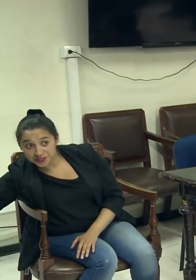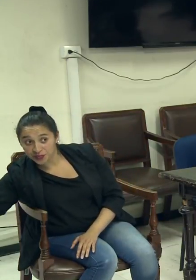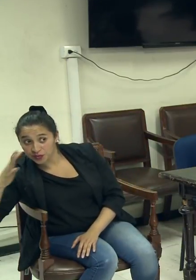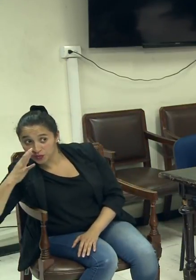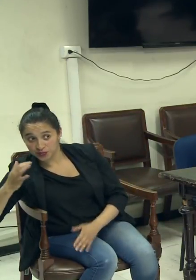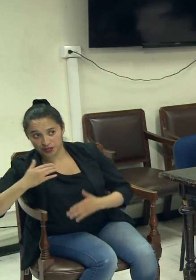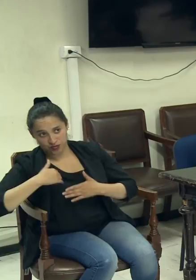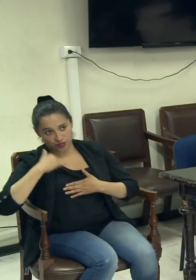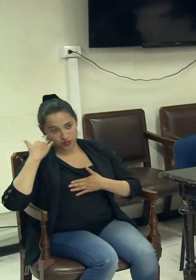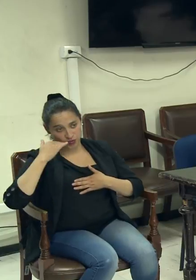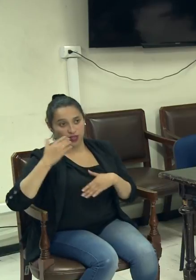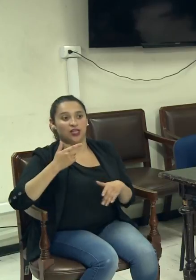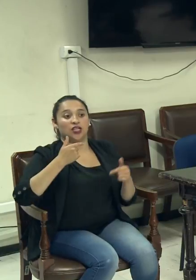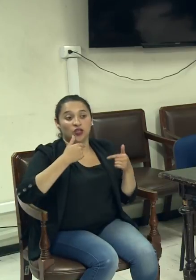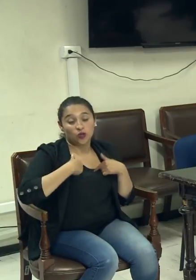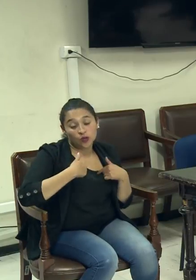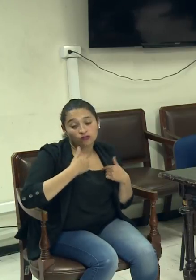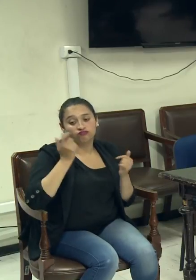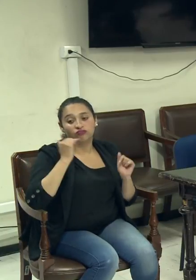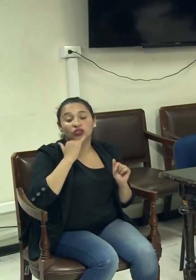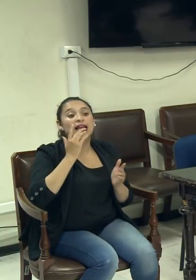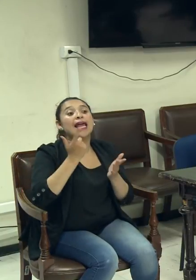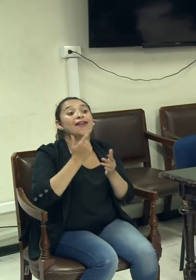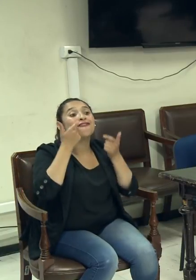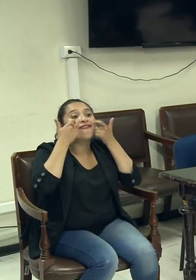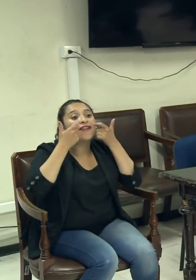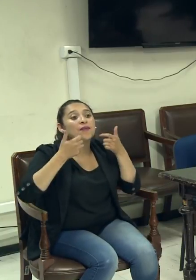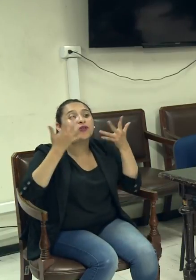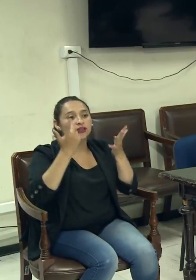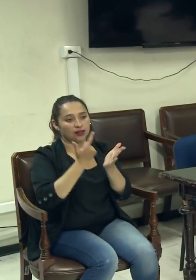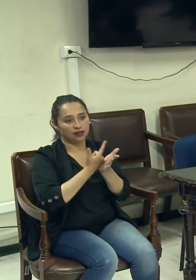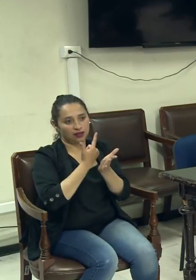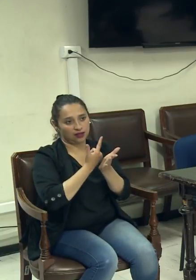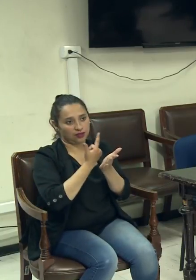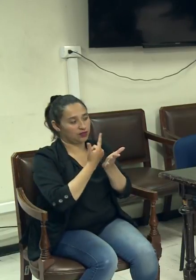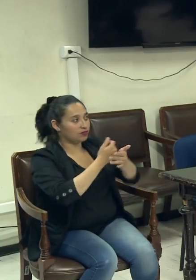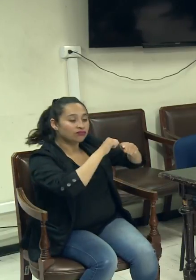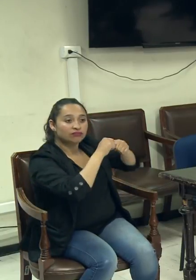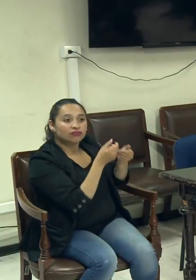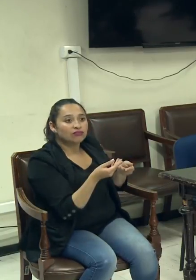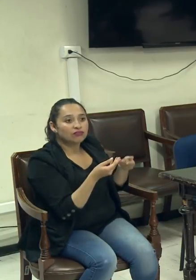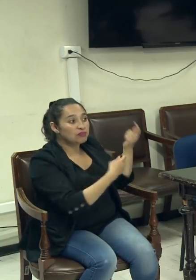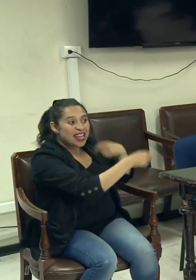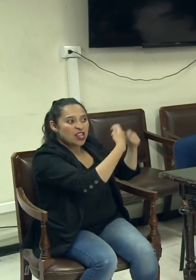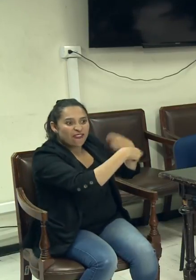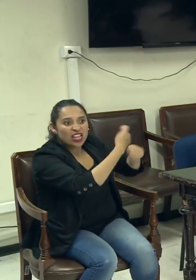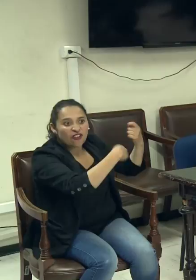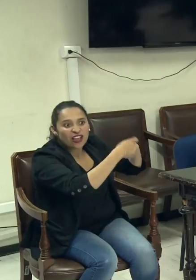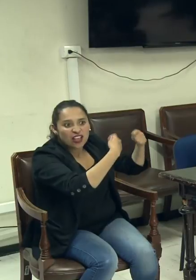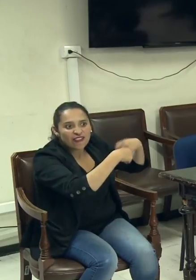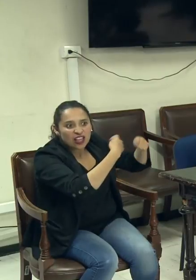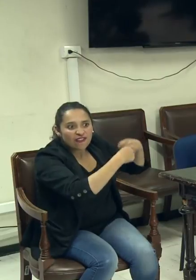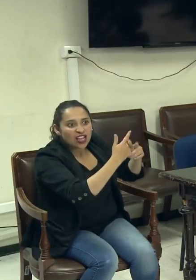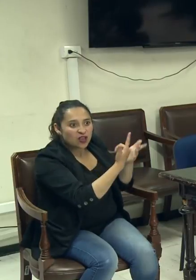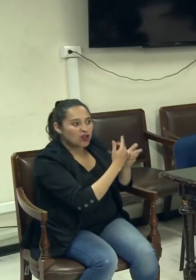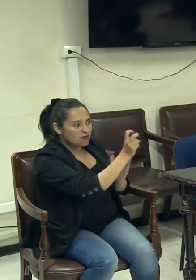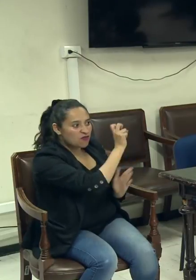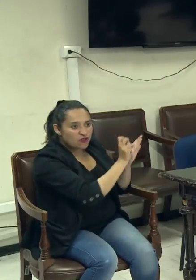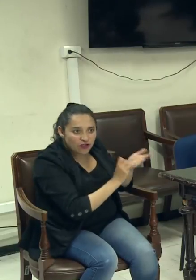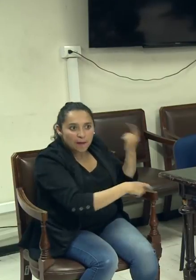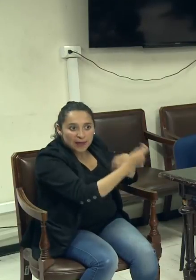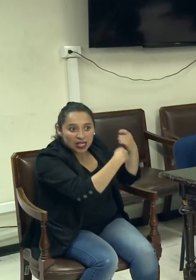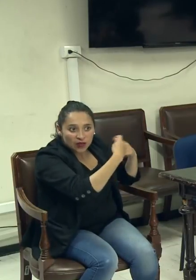nuestra vida mixta es muy difícil en la izquierda, donde hay una alta valoración, una muy